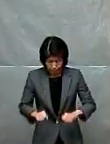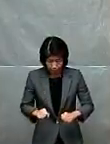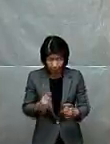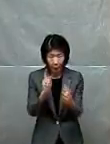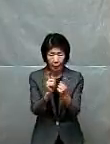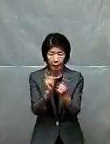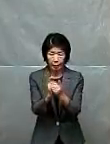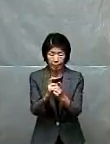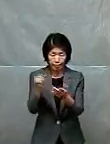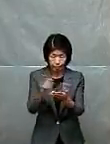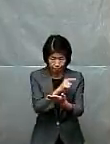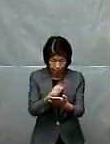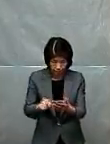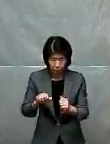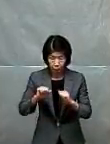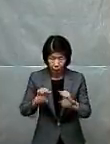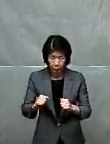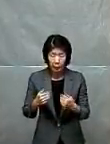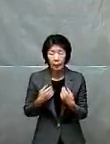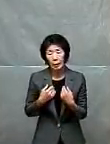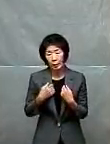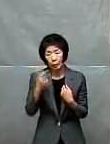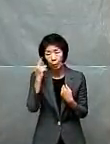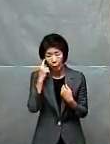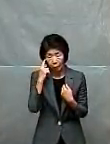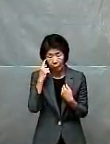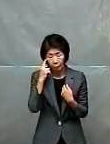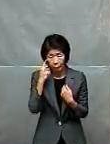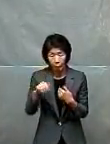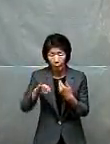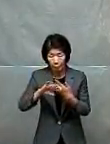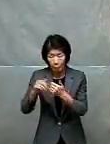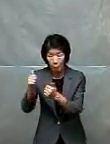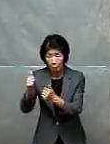いで、弁護士さんなどにもご相談申し上げながら、